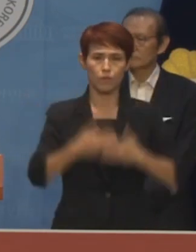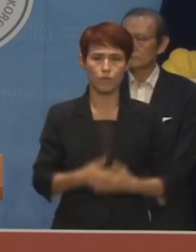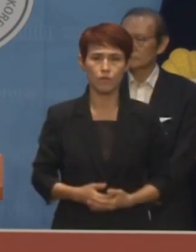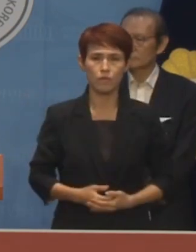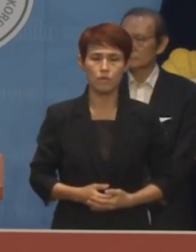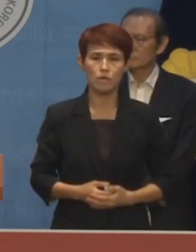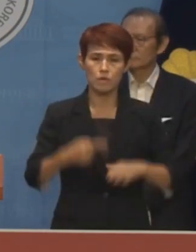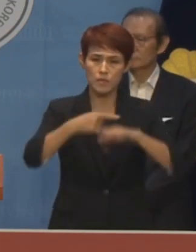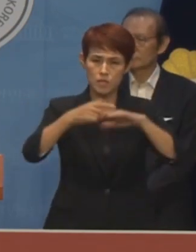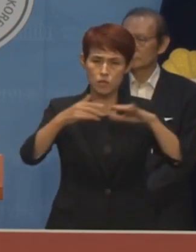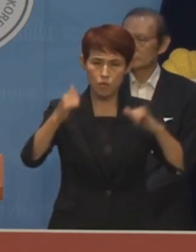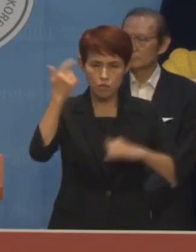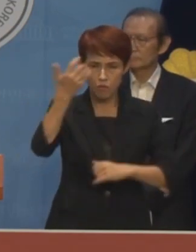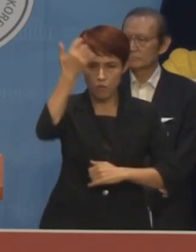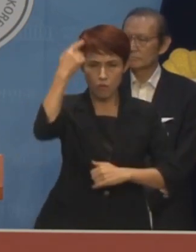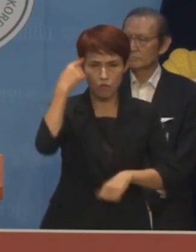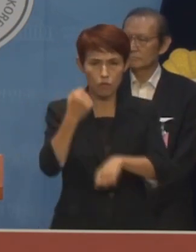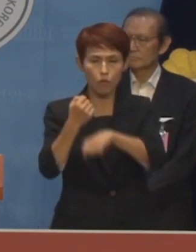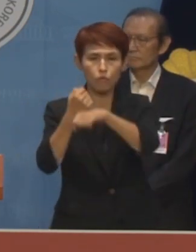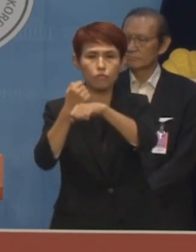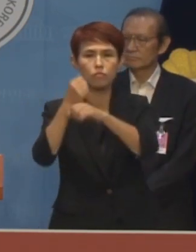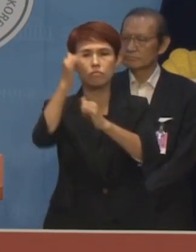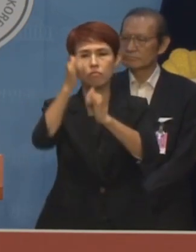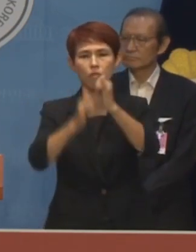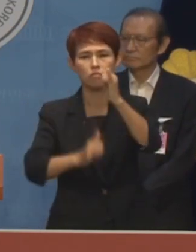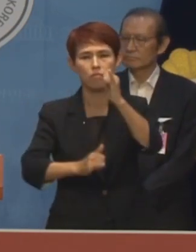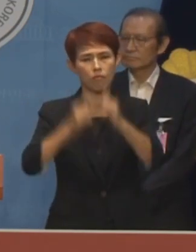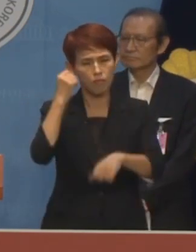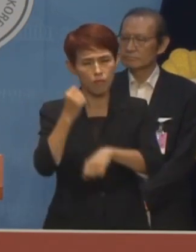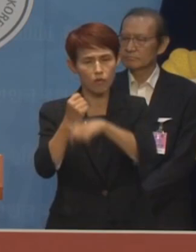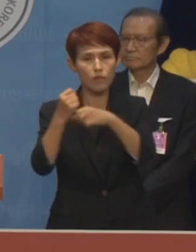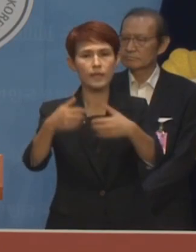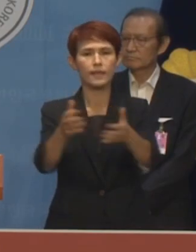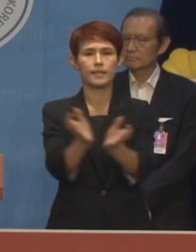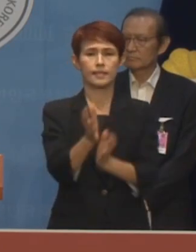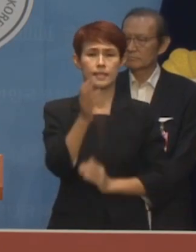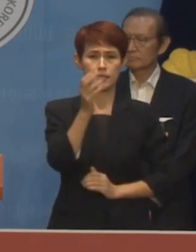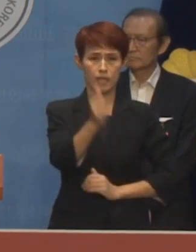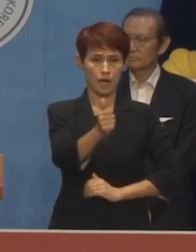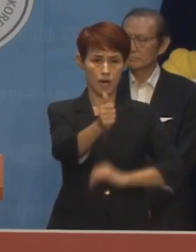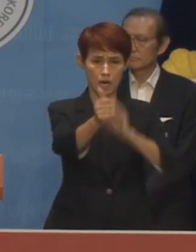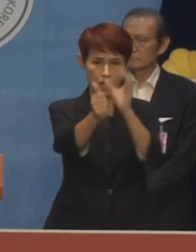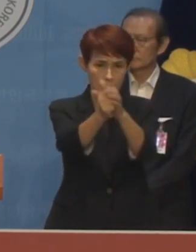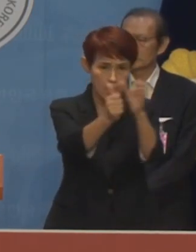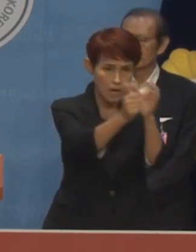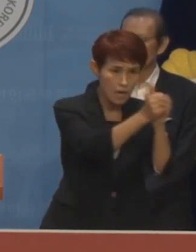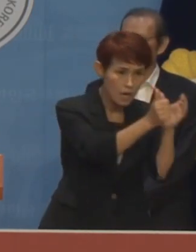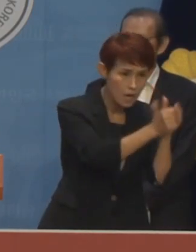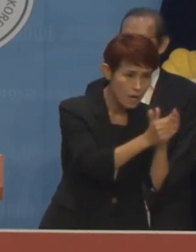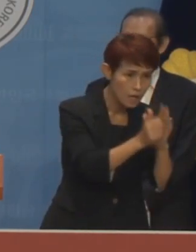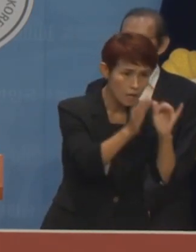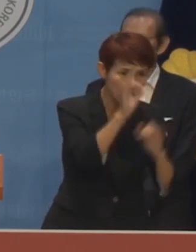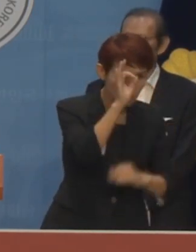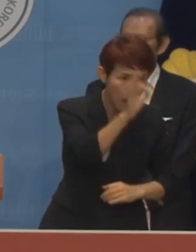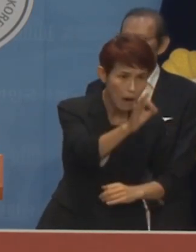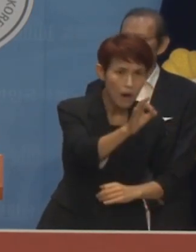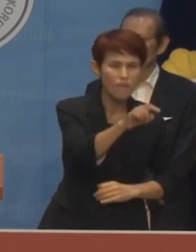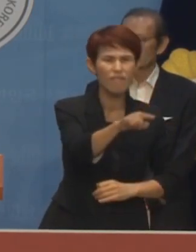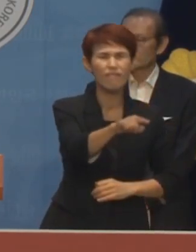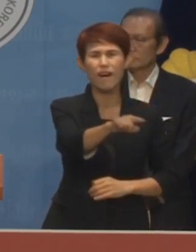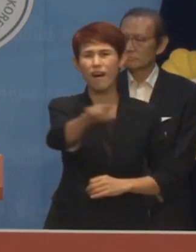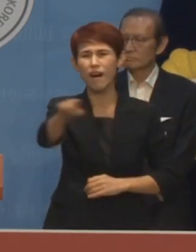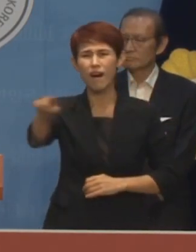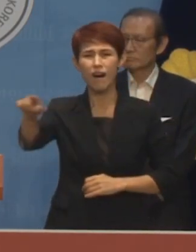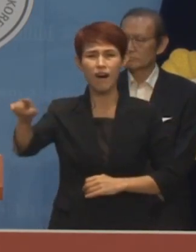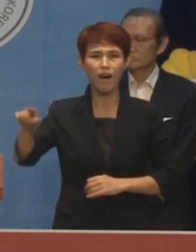민족의 혼을 연구하고 역사를 올바르게 연구하는 단체장에 임명된 자들의 몇몇을 보면 하나같이